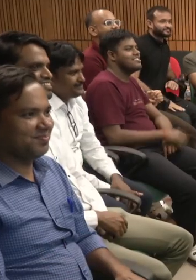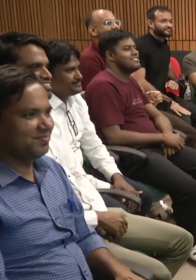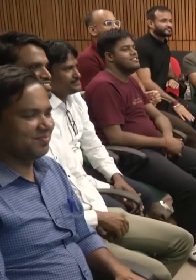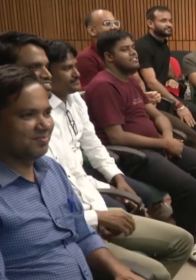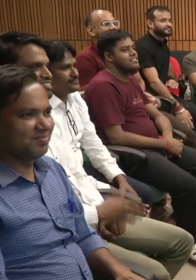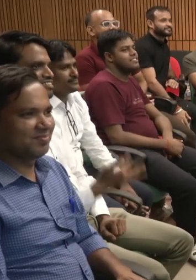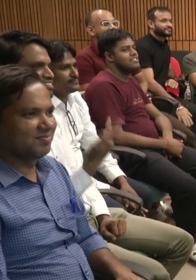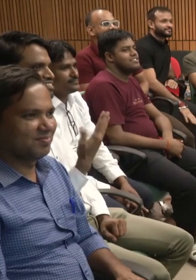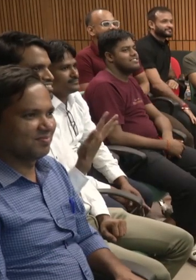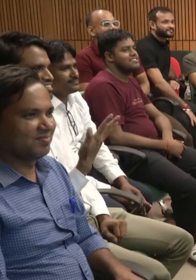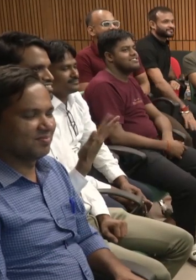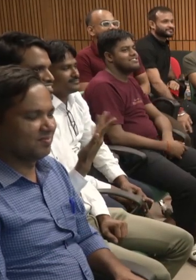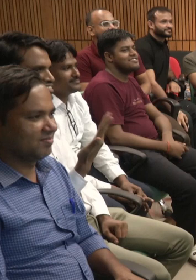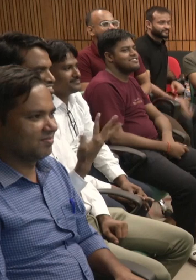सब बोर हो ये बता दीजिएगा.